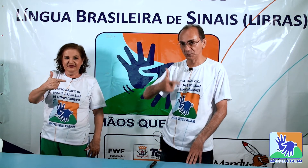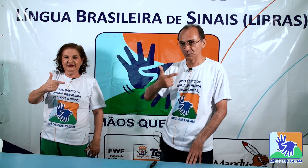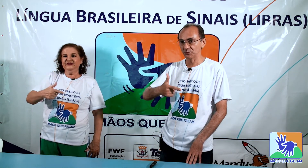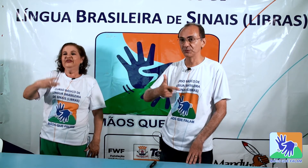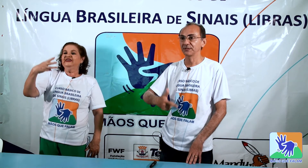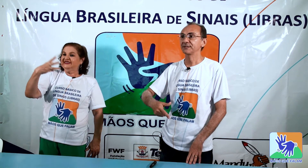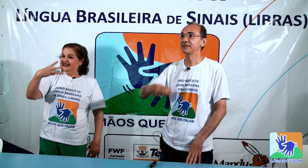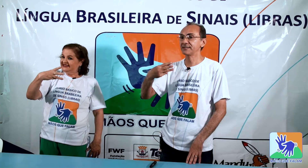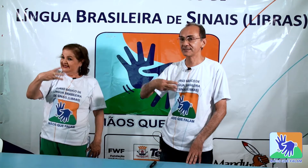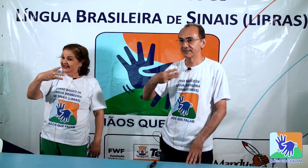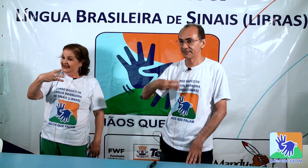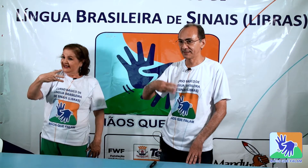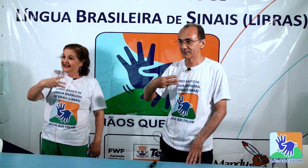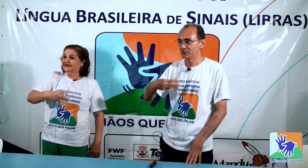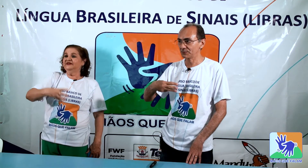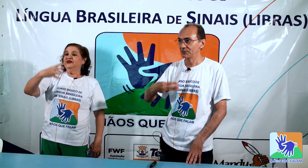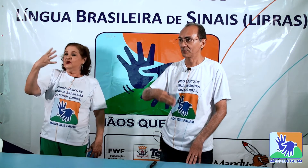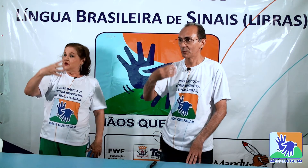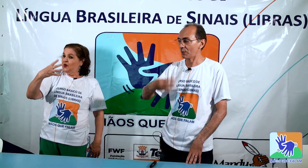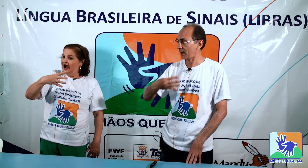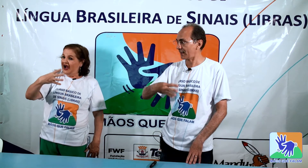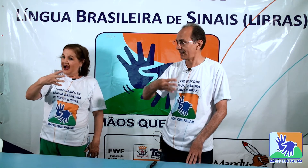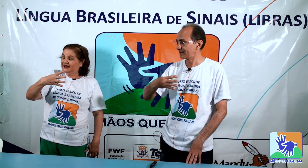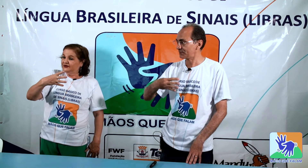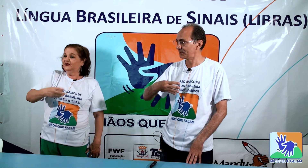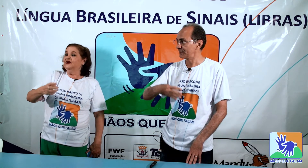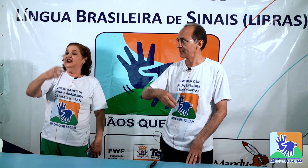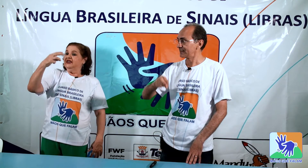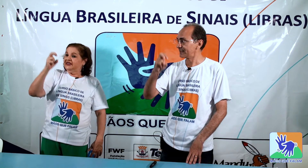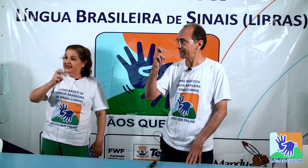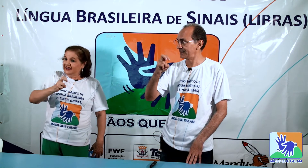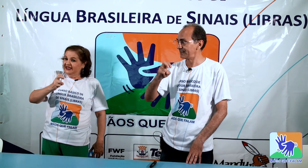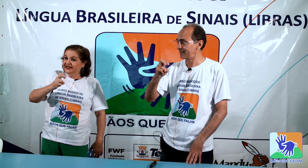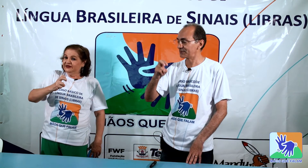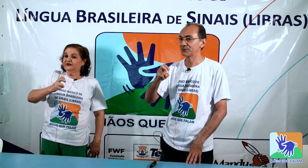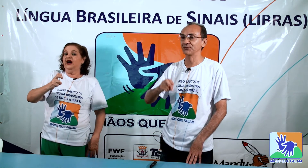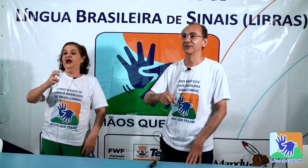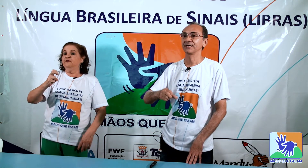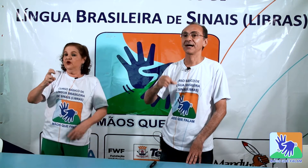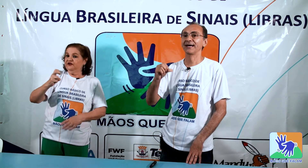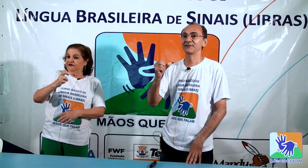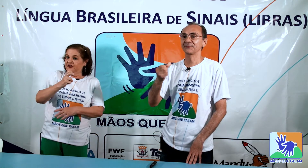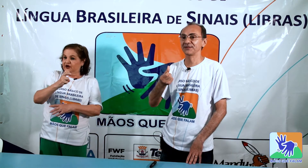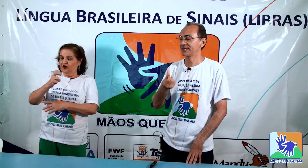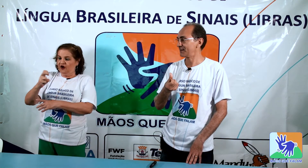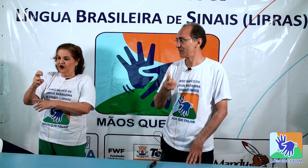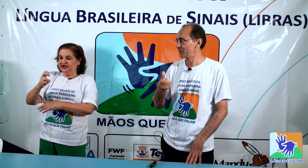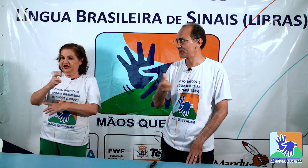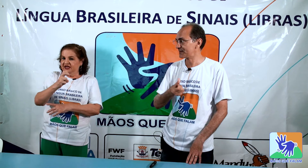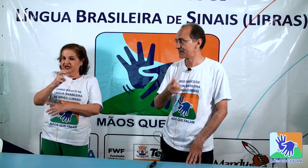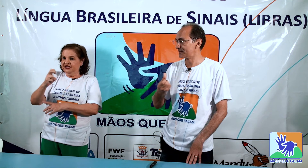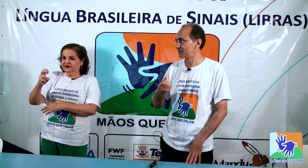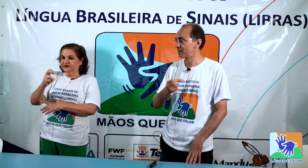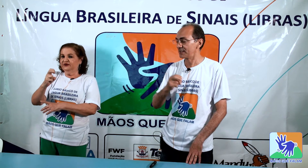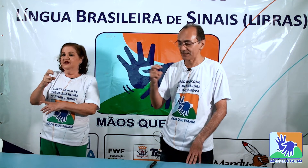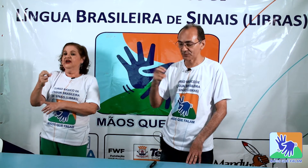segundo, terceiro, quarto, quinto. Aí modifica, ó. Quinto,